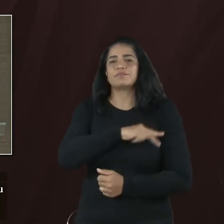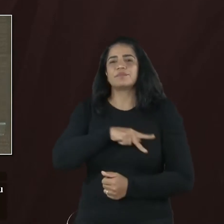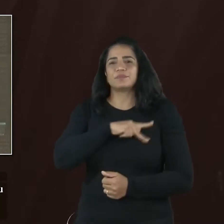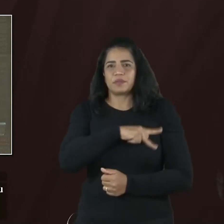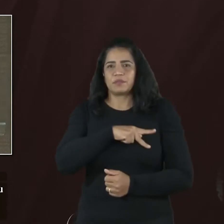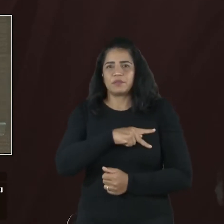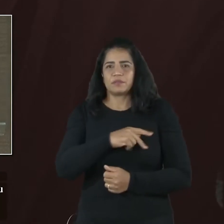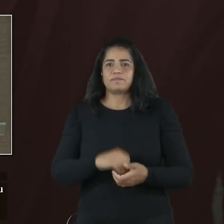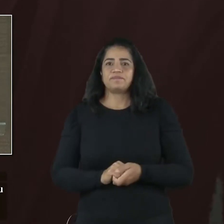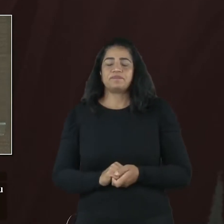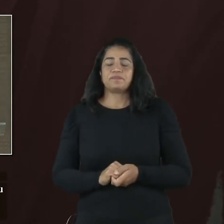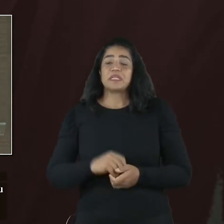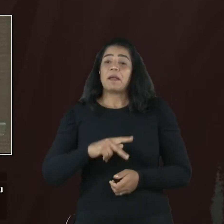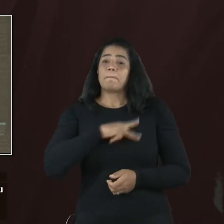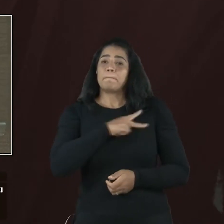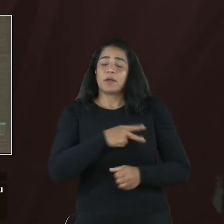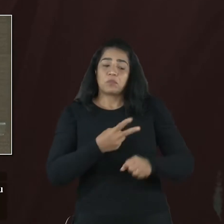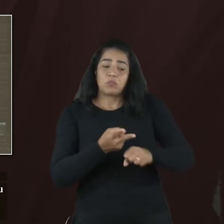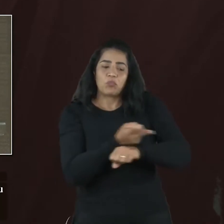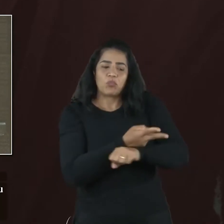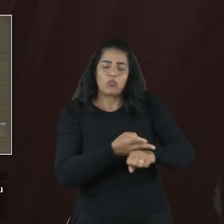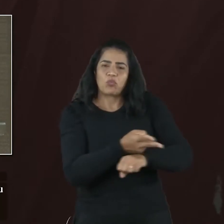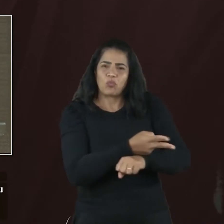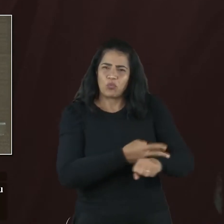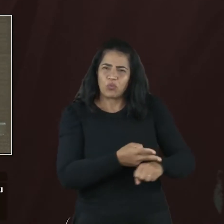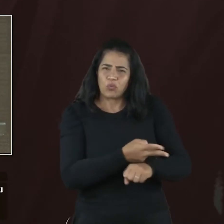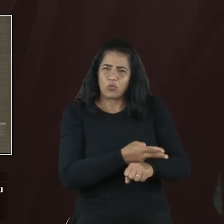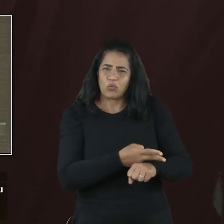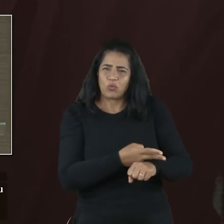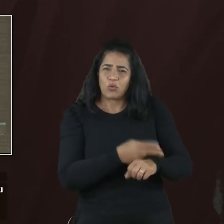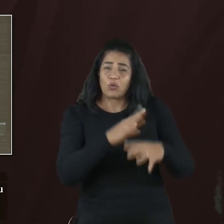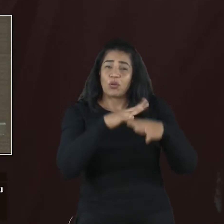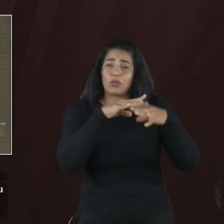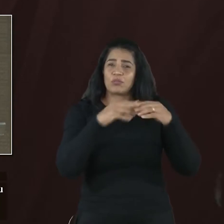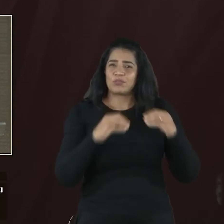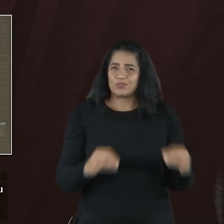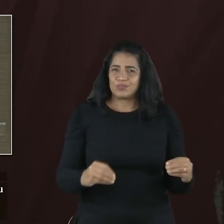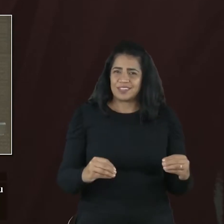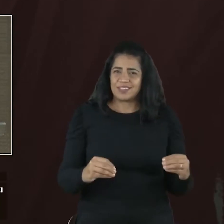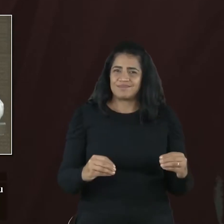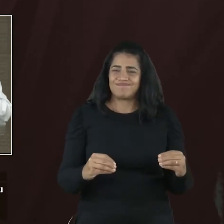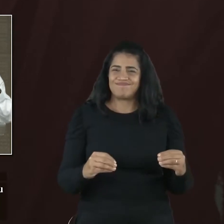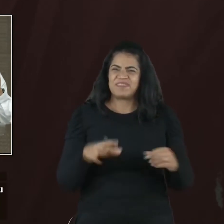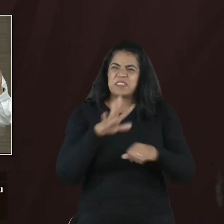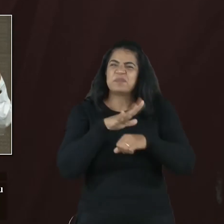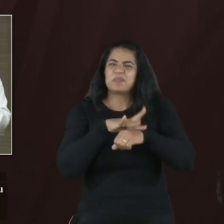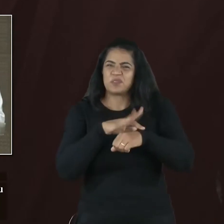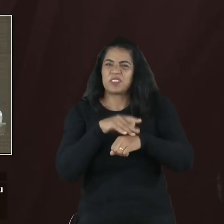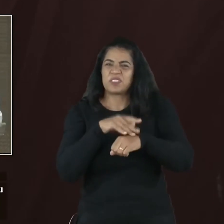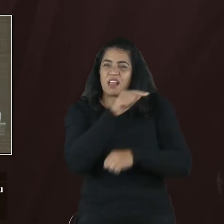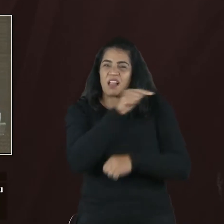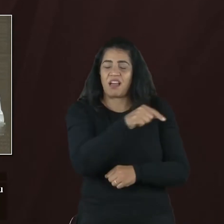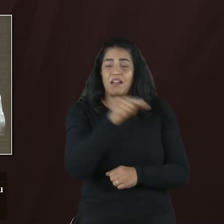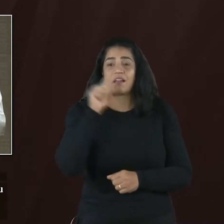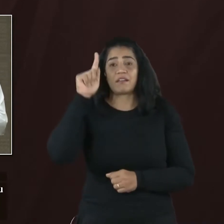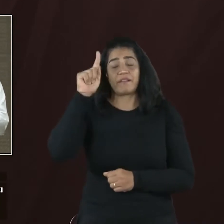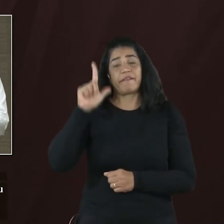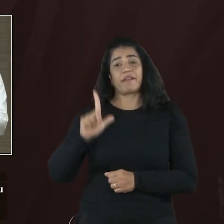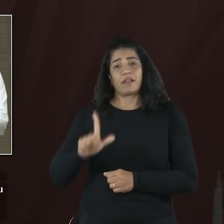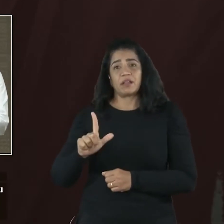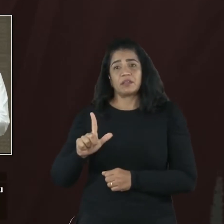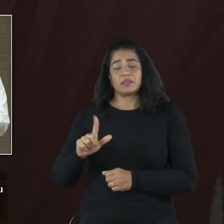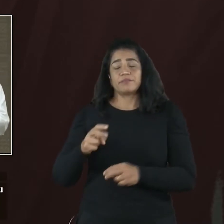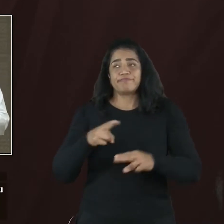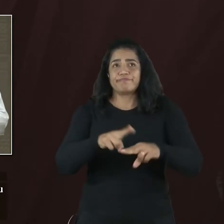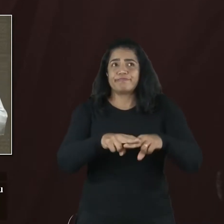tratamento para essa doença na Galácia. Vocês estão entendendo? Então, por causa disso, isso